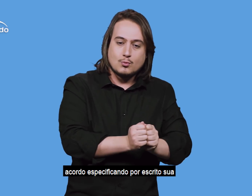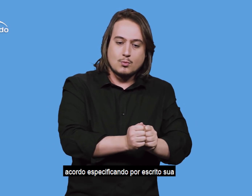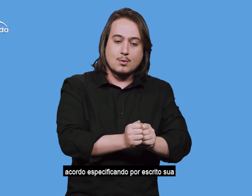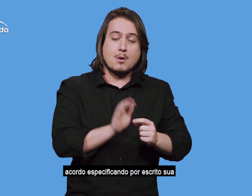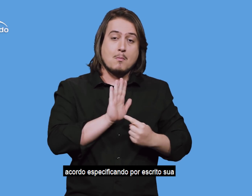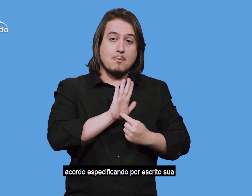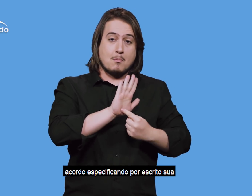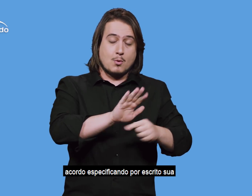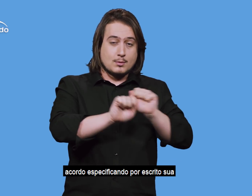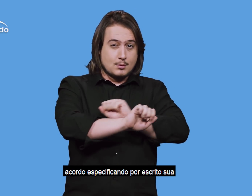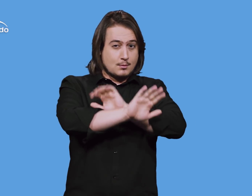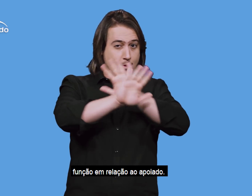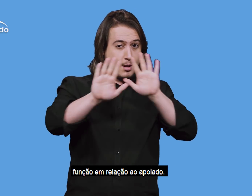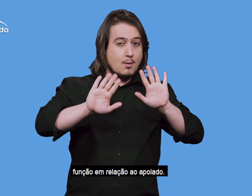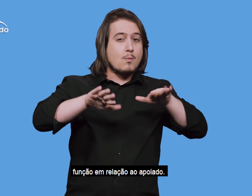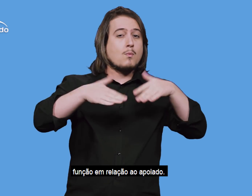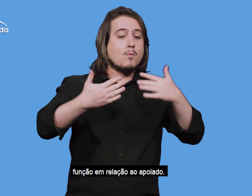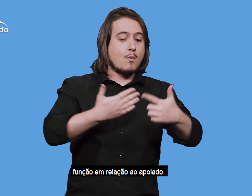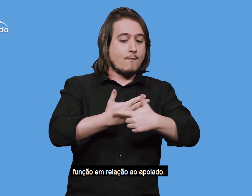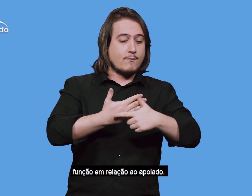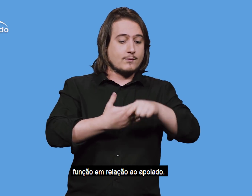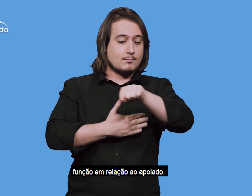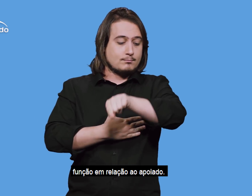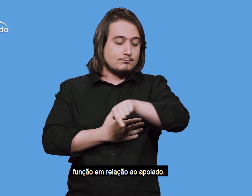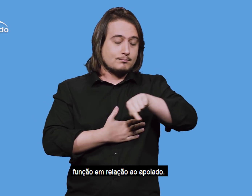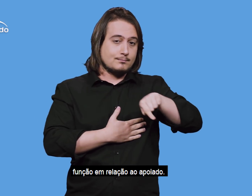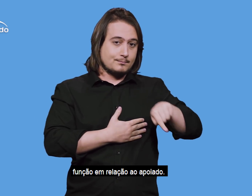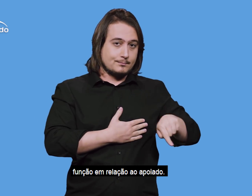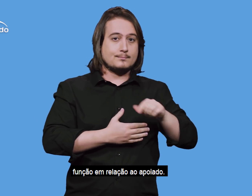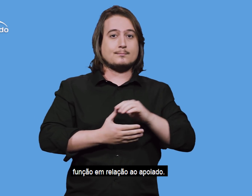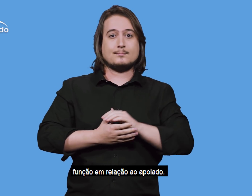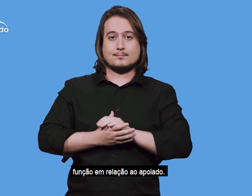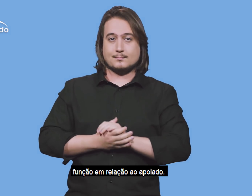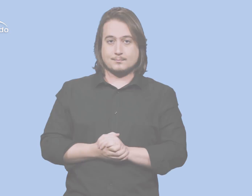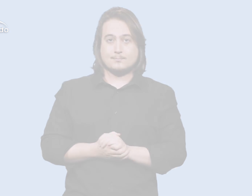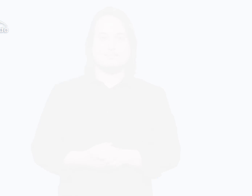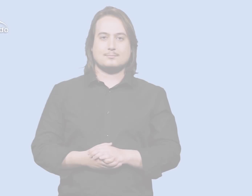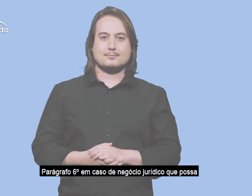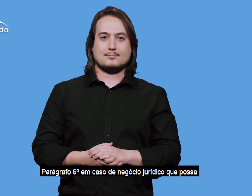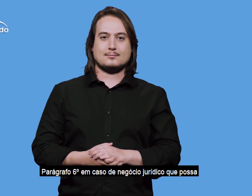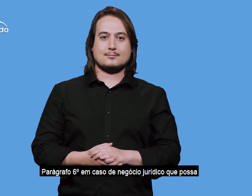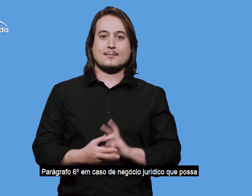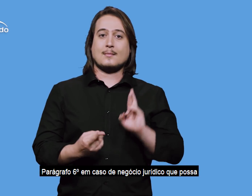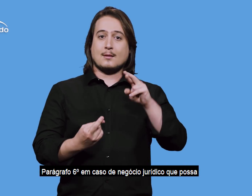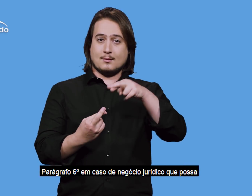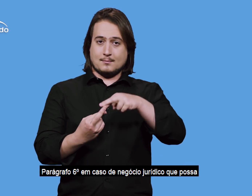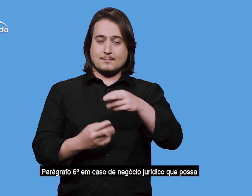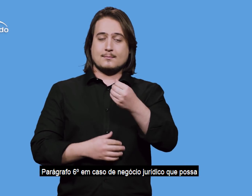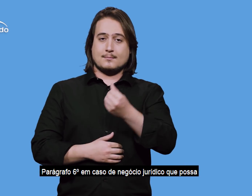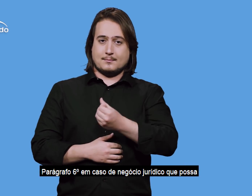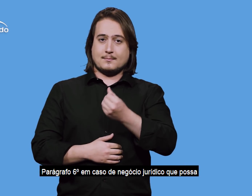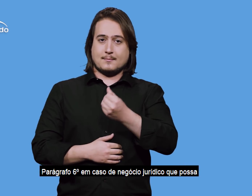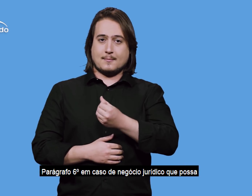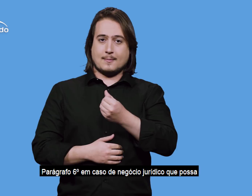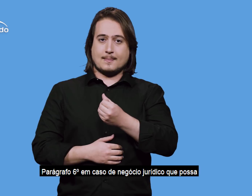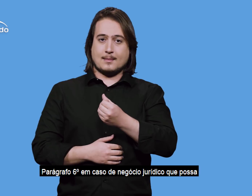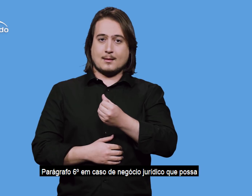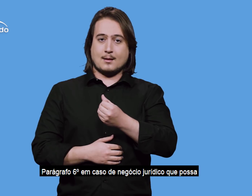escrito sua função em relação ao apoiado parágrafo 6º em caso de negócio